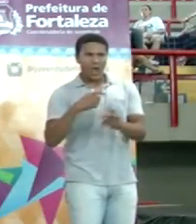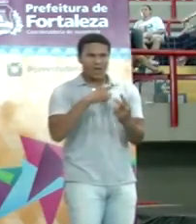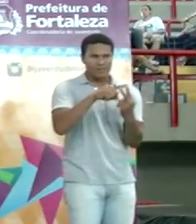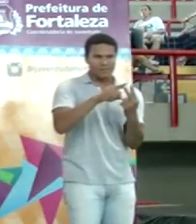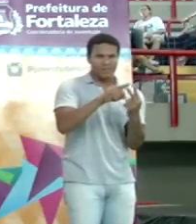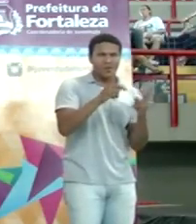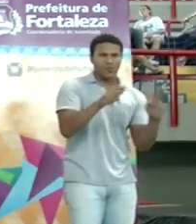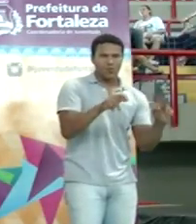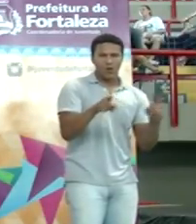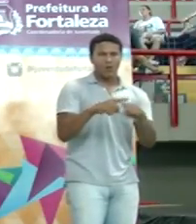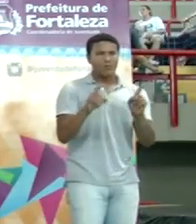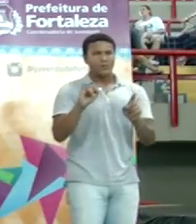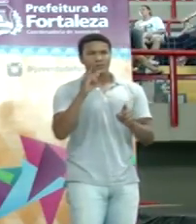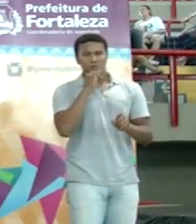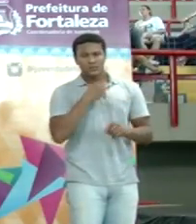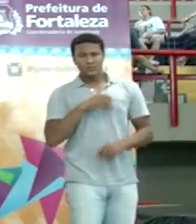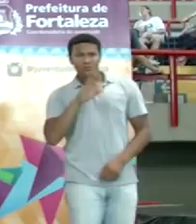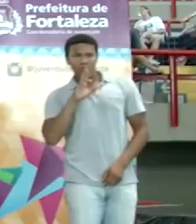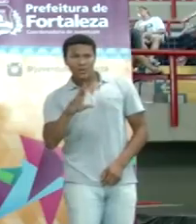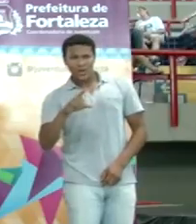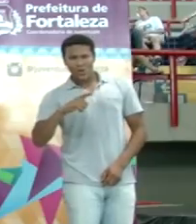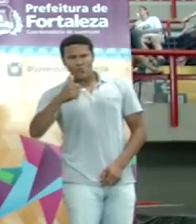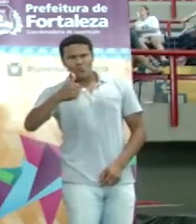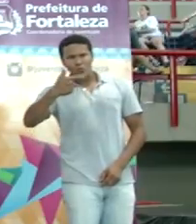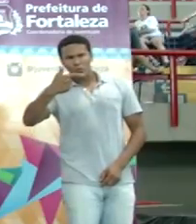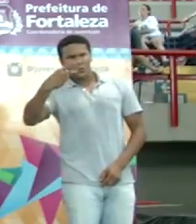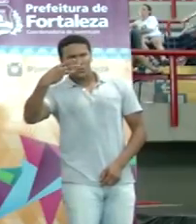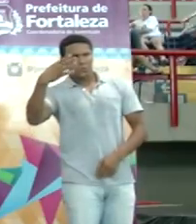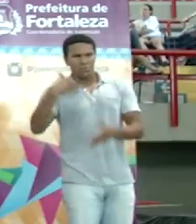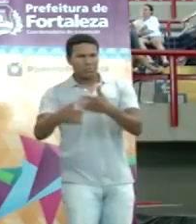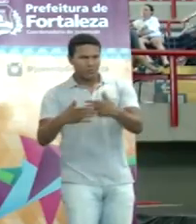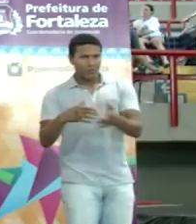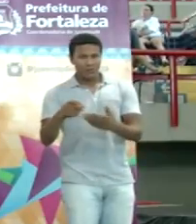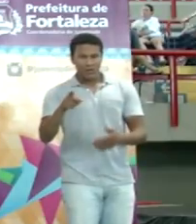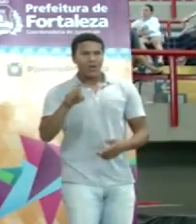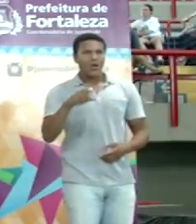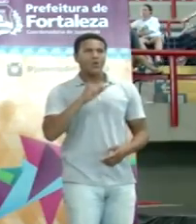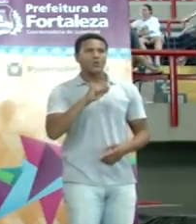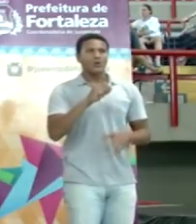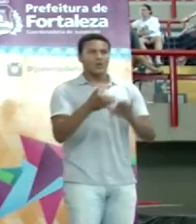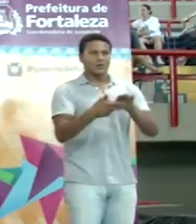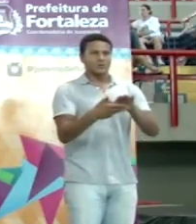Massa vezes aceleração. Toda força,